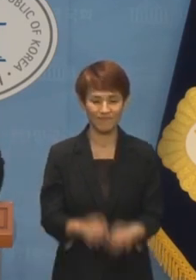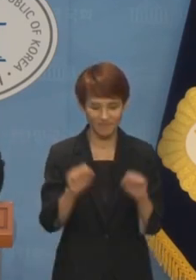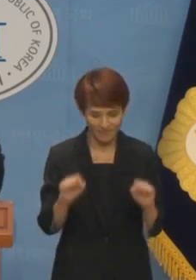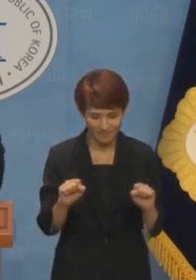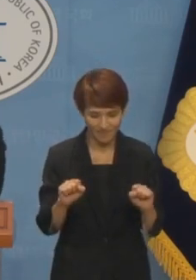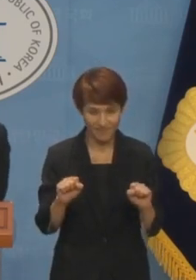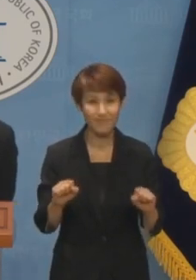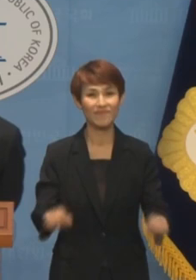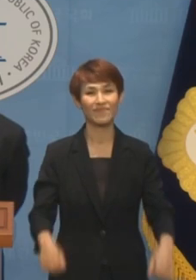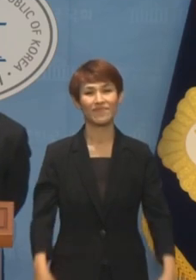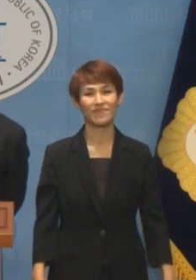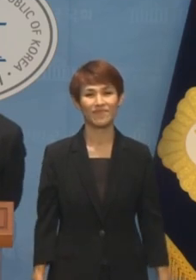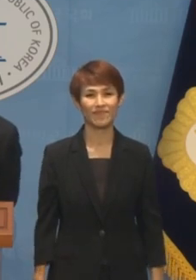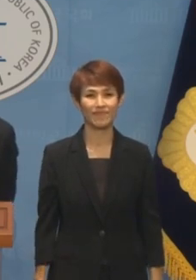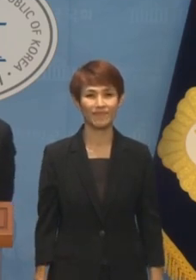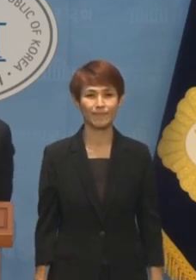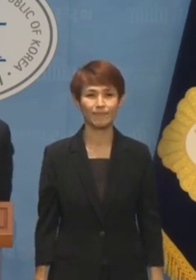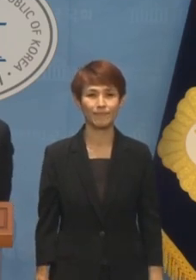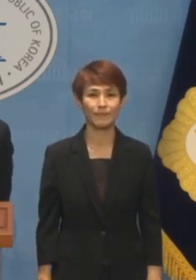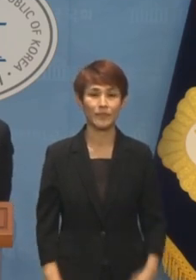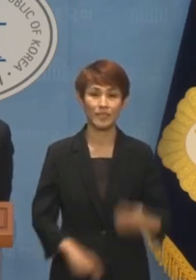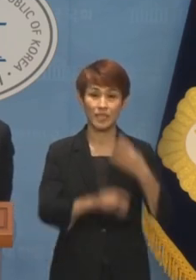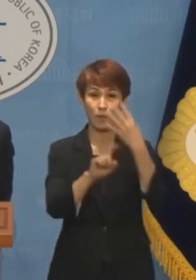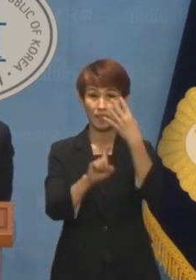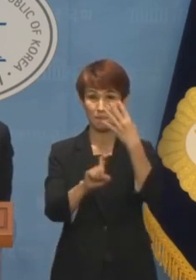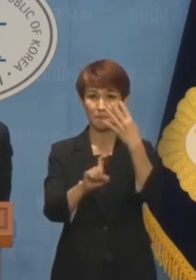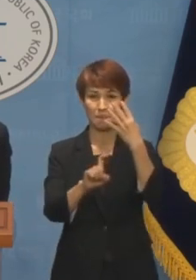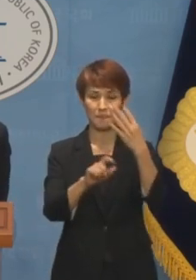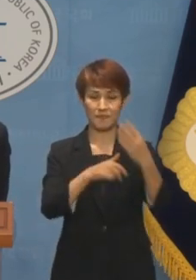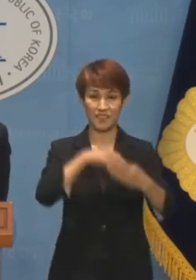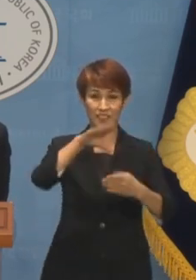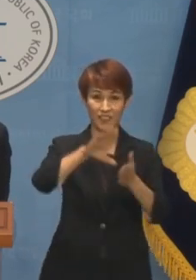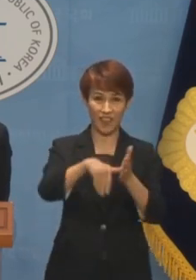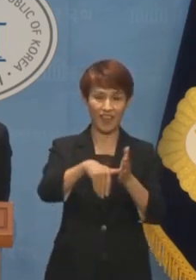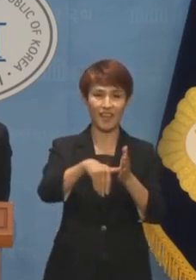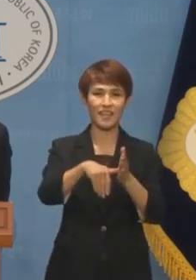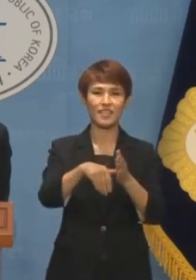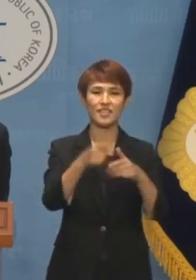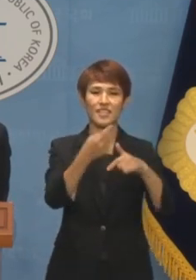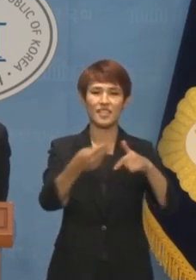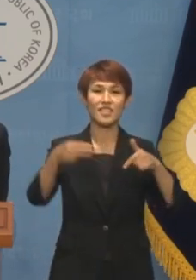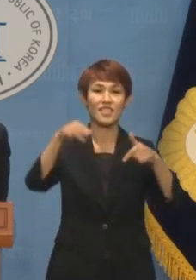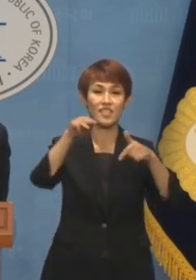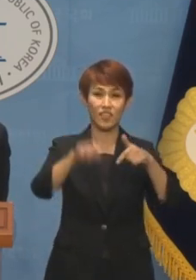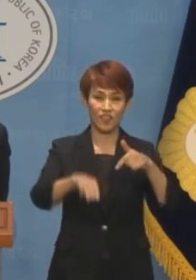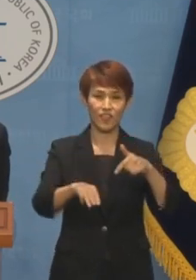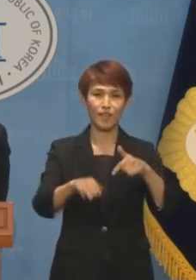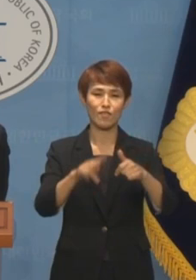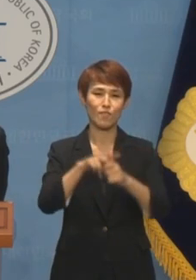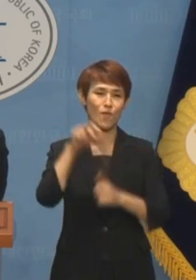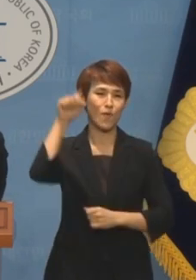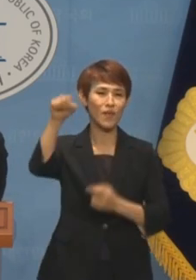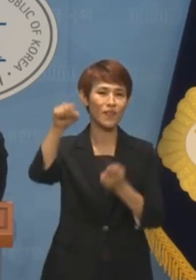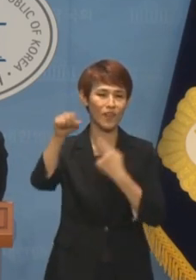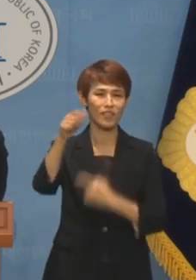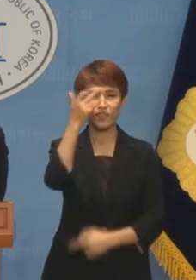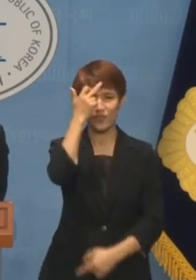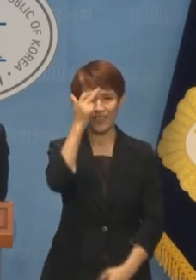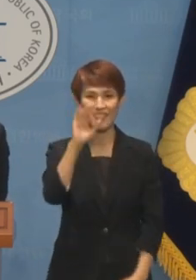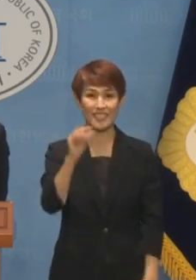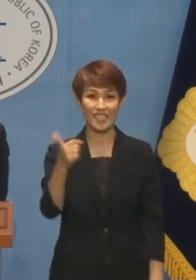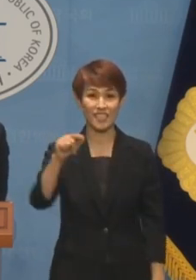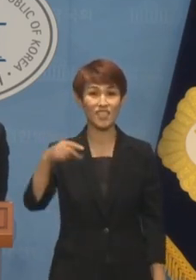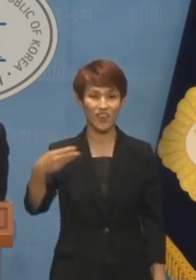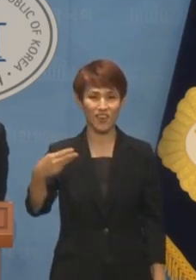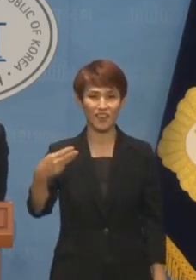안녕하십니까. 지난 4월 10일 총선에 인천 서구갑 개혁신당 후보로 출마했던 최인철입니다. 저는